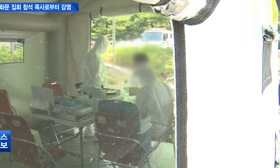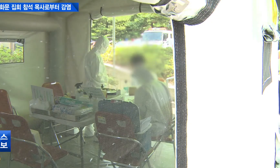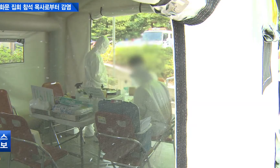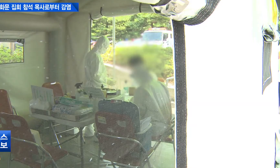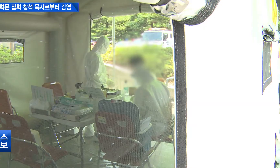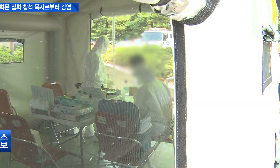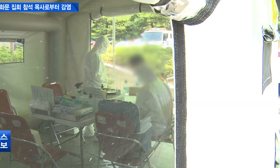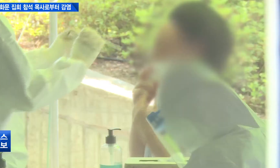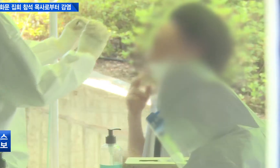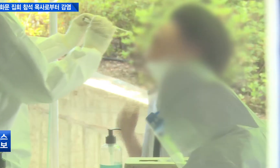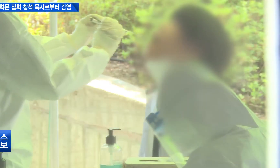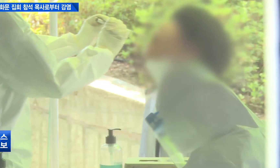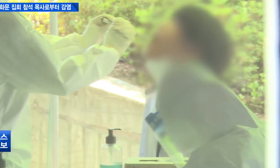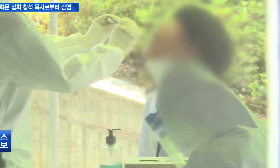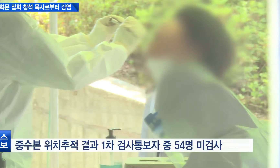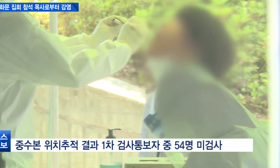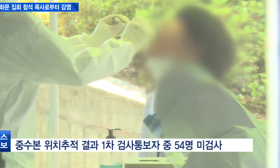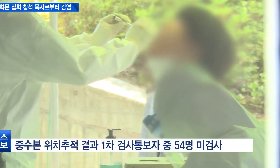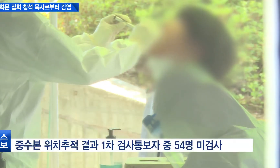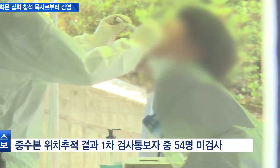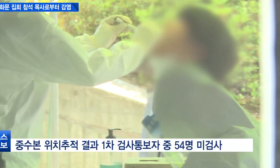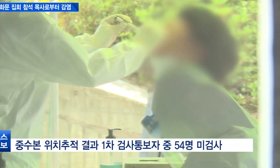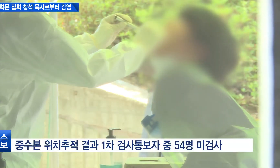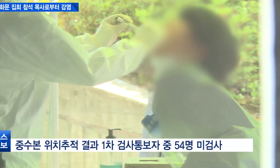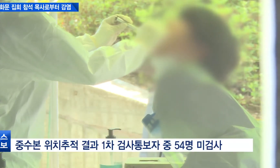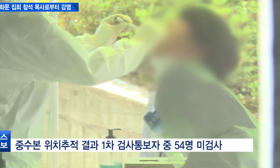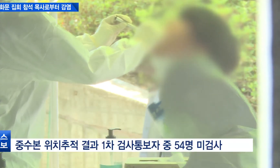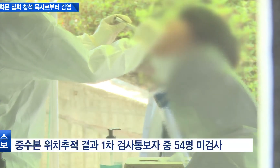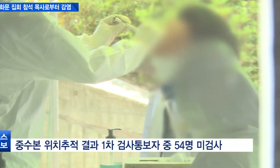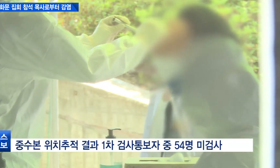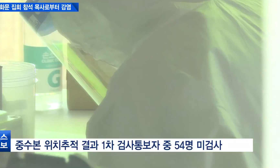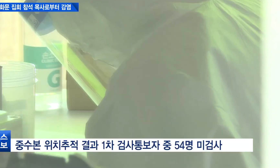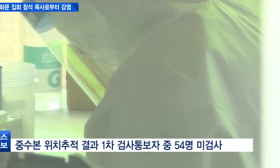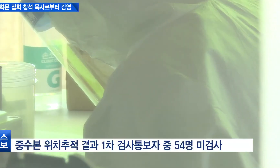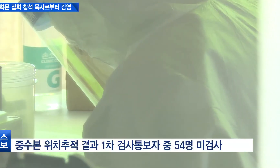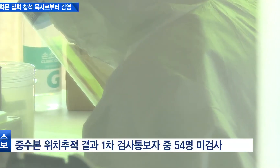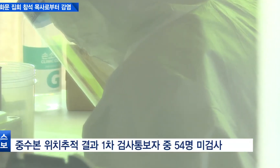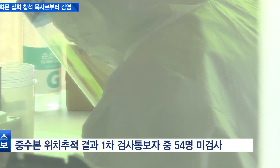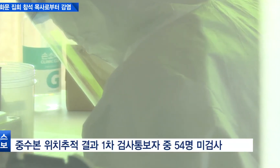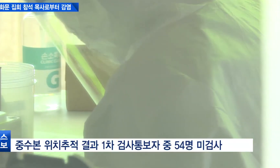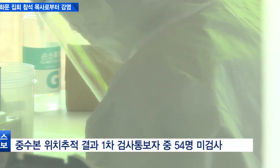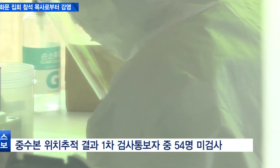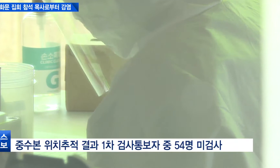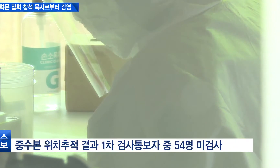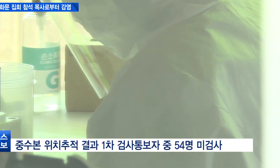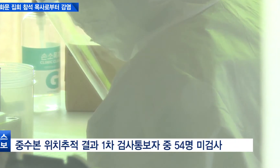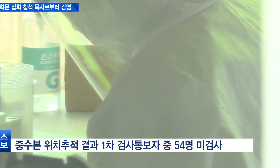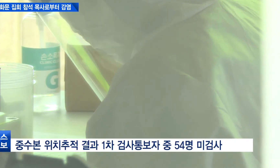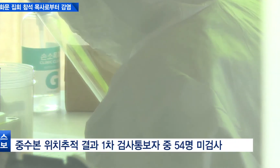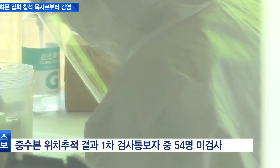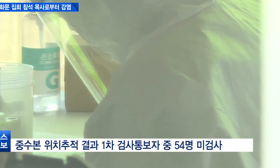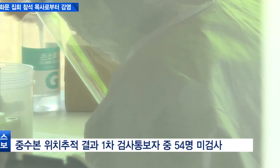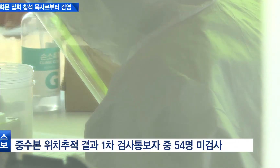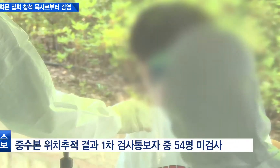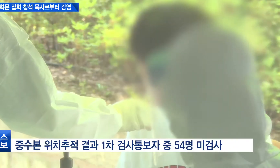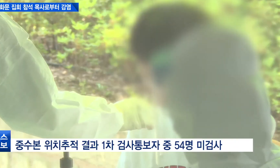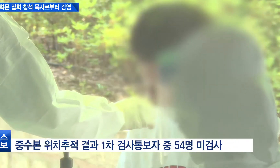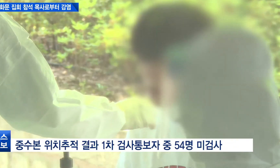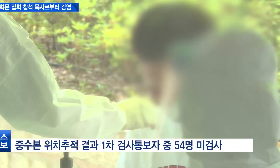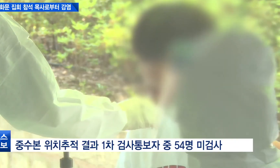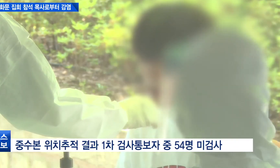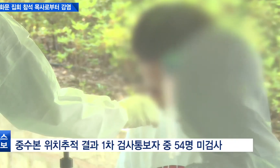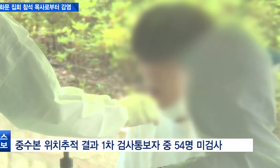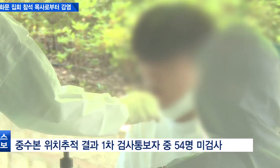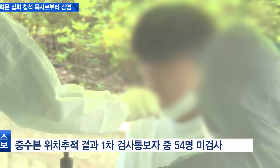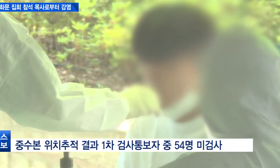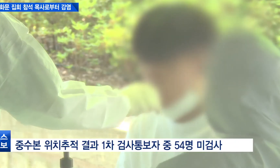결과 통보된 참석자 679명 중 중복 인원을 제외한 514명에 대해 진단 여부를 확인한 결과